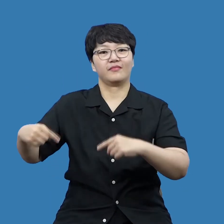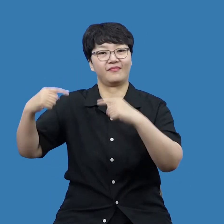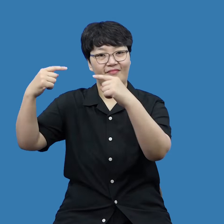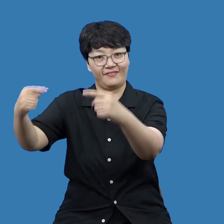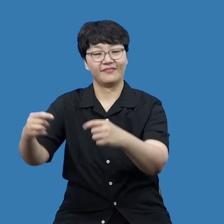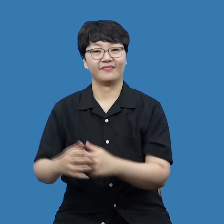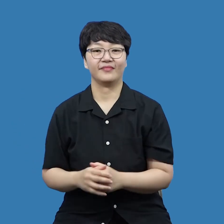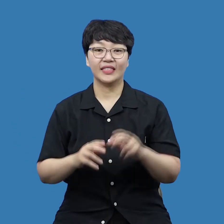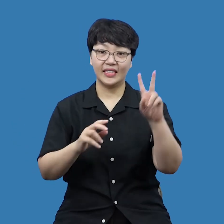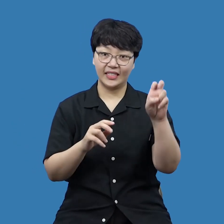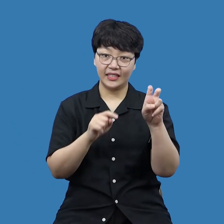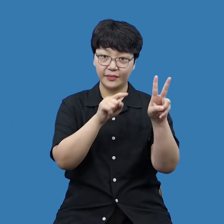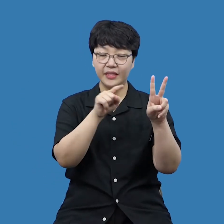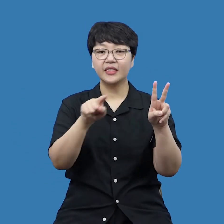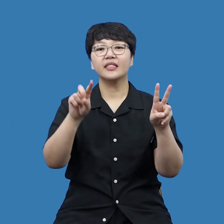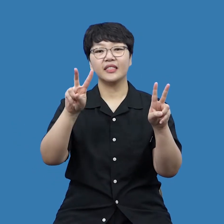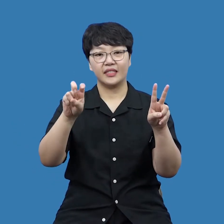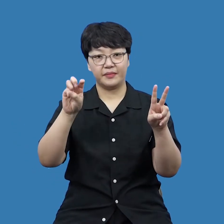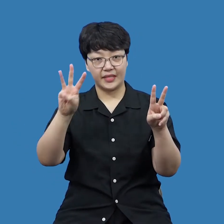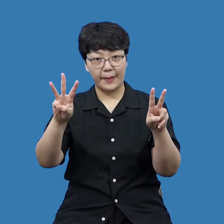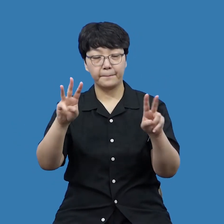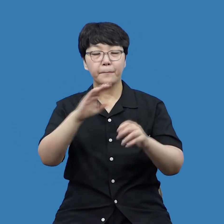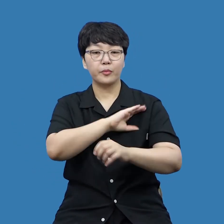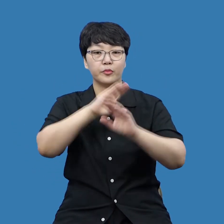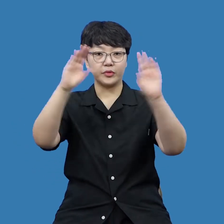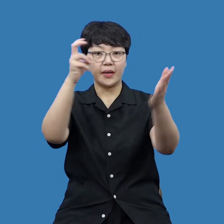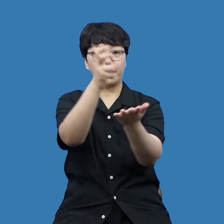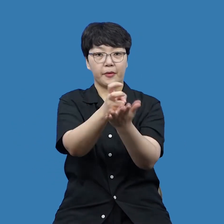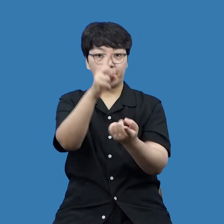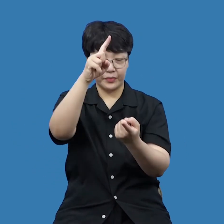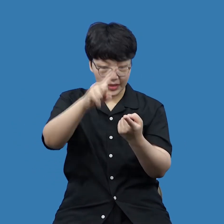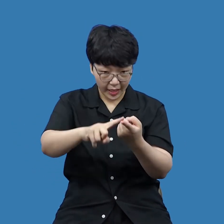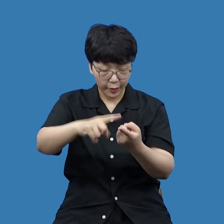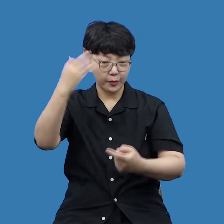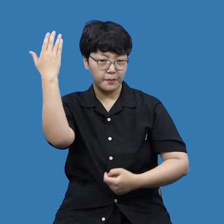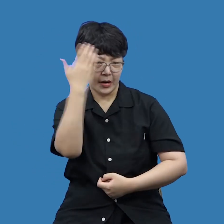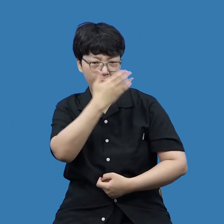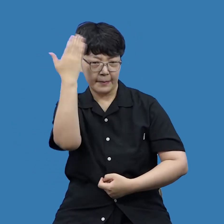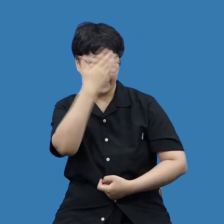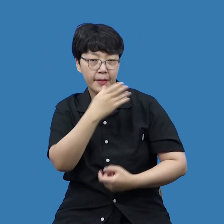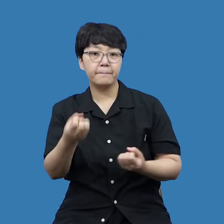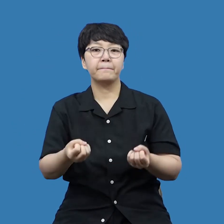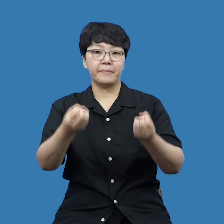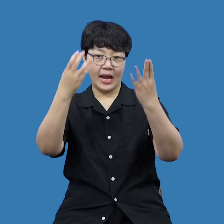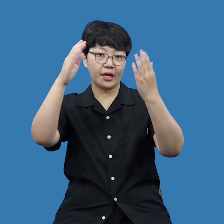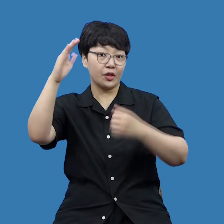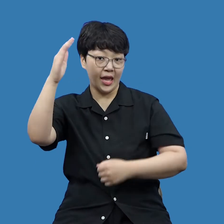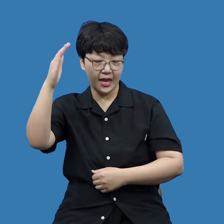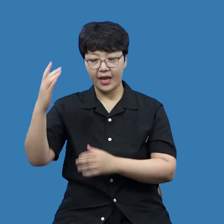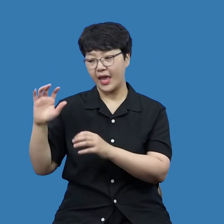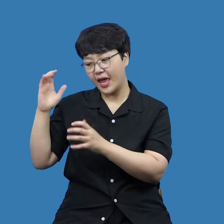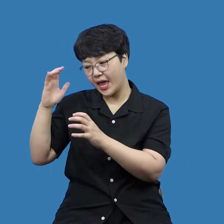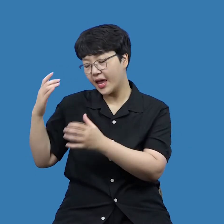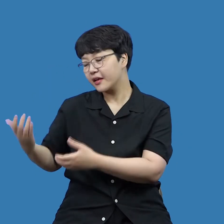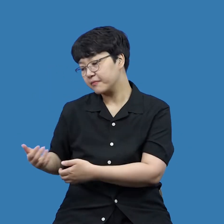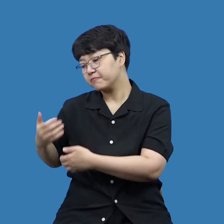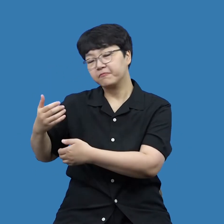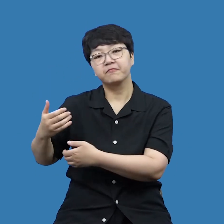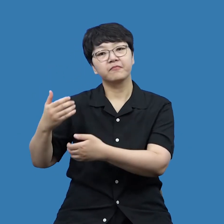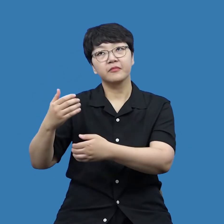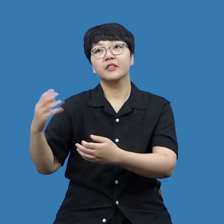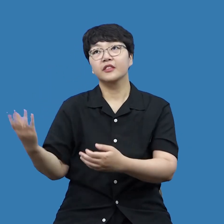보십시오. 모세의 법대로 정결 예식의 날이 참에 아기를 데리고 예루살렘에 올라가니 이는